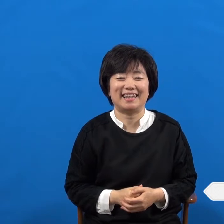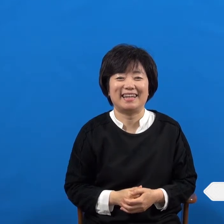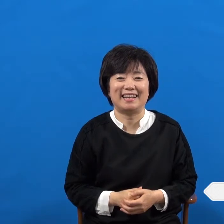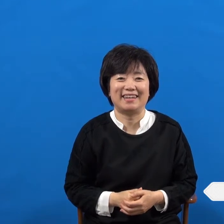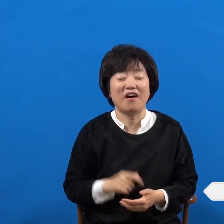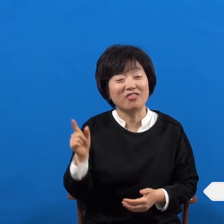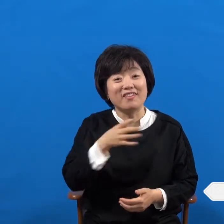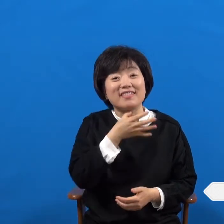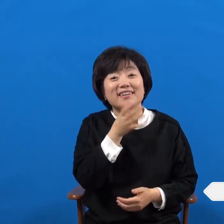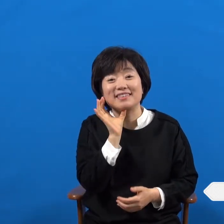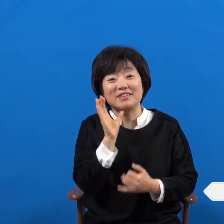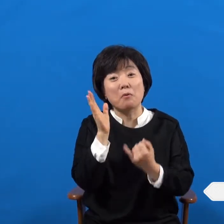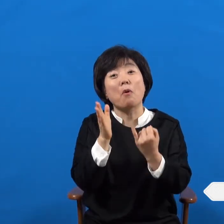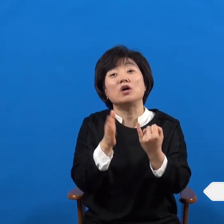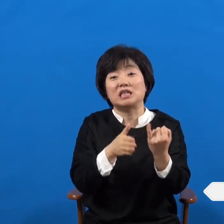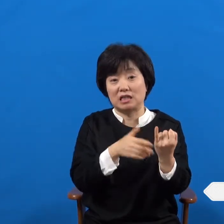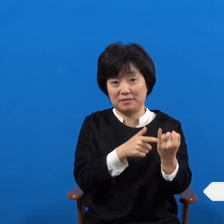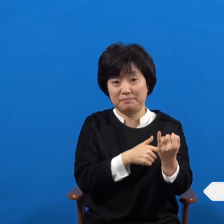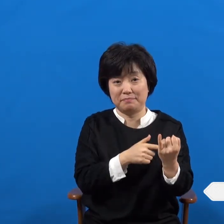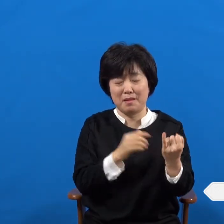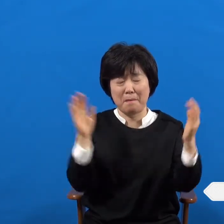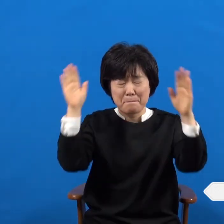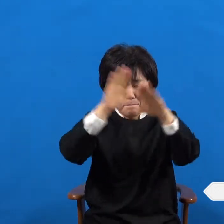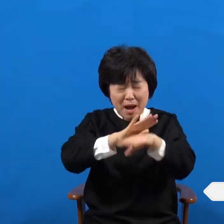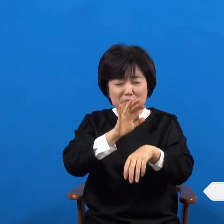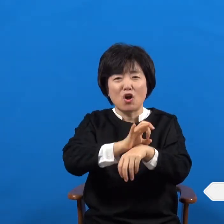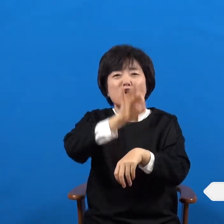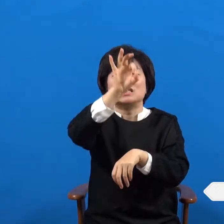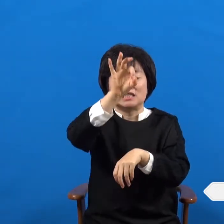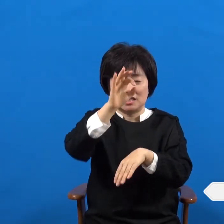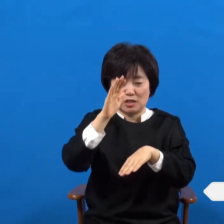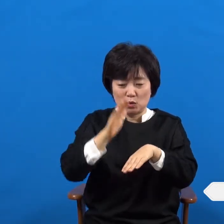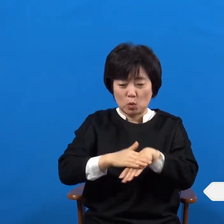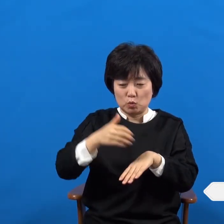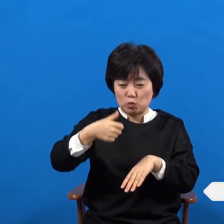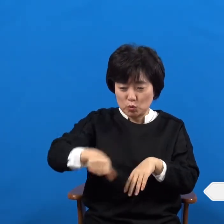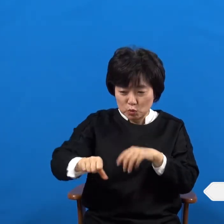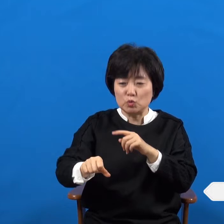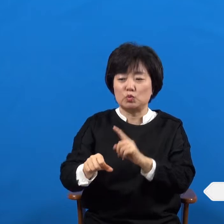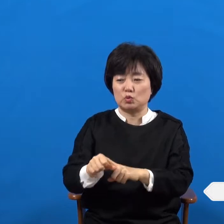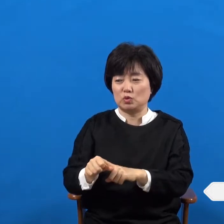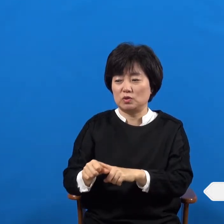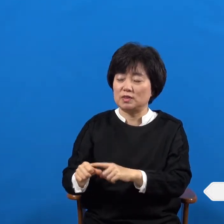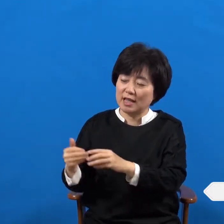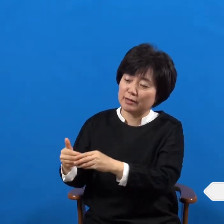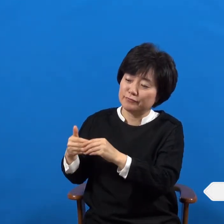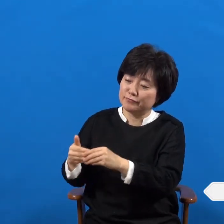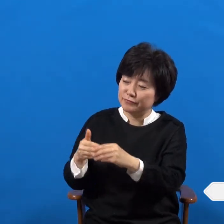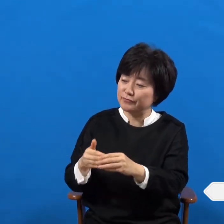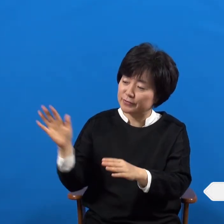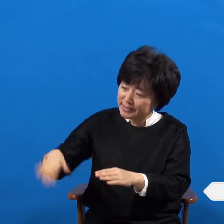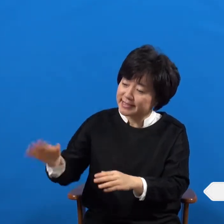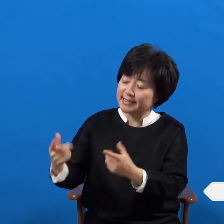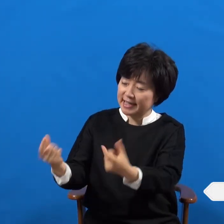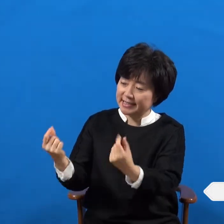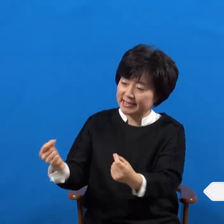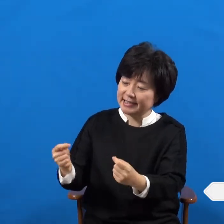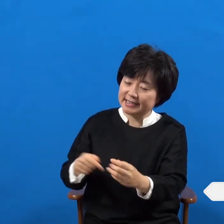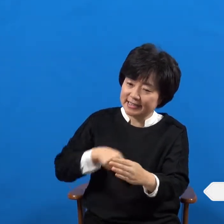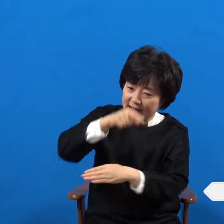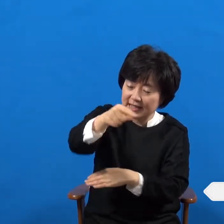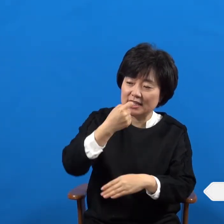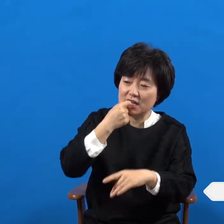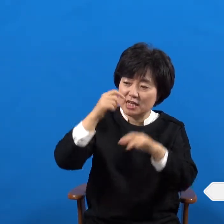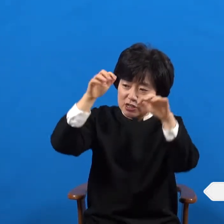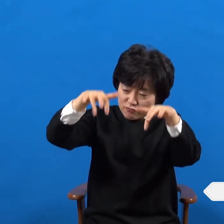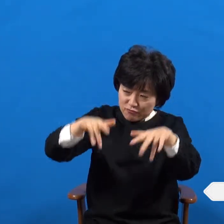어떤 나이 드신 권사님 밤 10시가 돼서 손주들 데리고 오늘 목사님 말씀하셨으니까 눈 치워야지 밖에 나와서